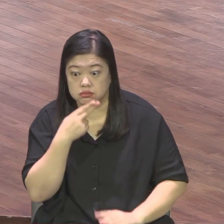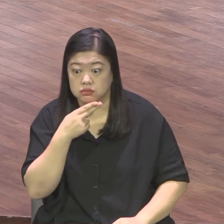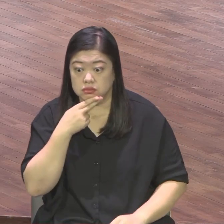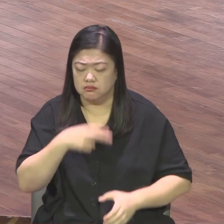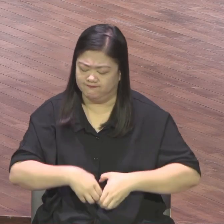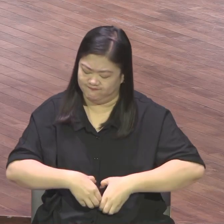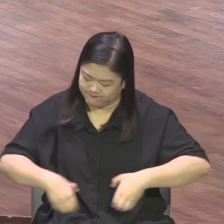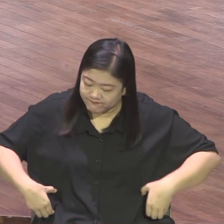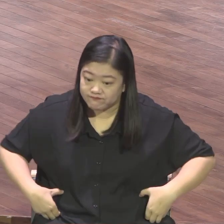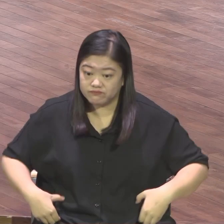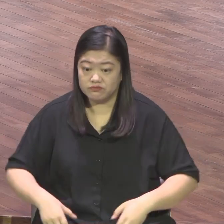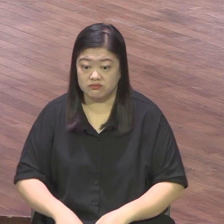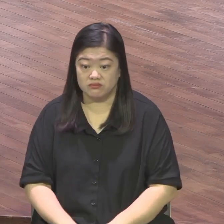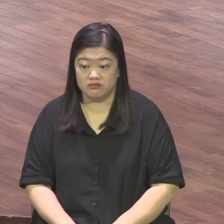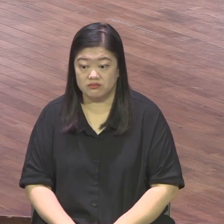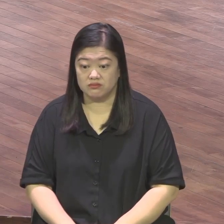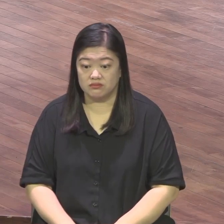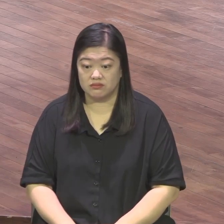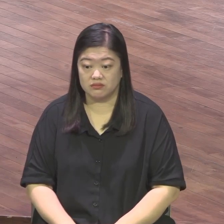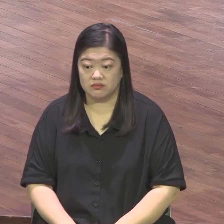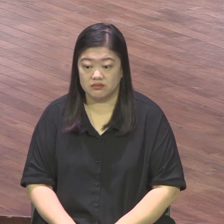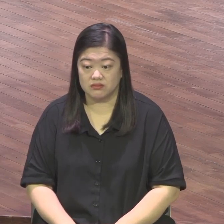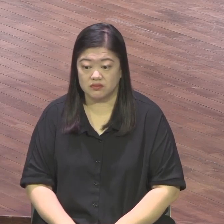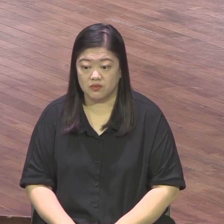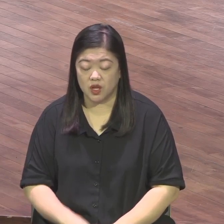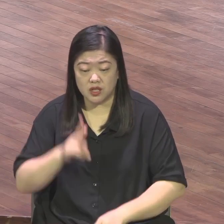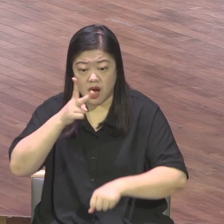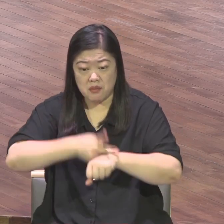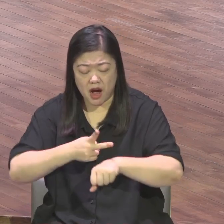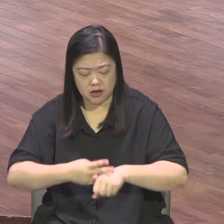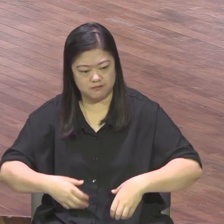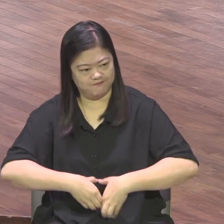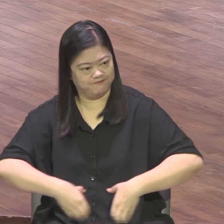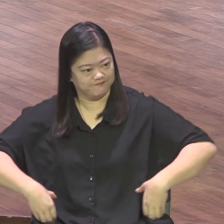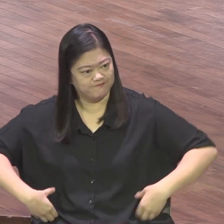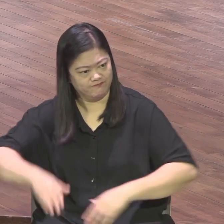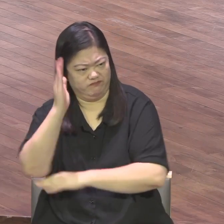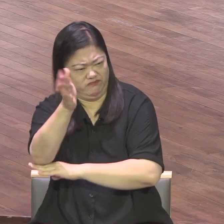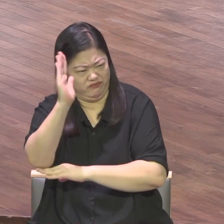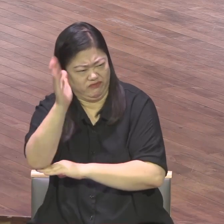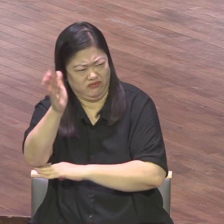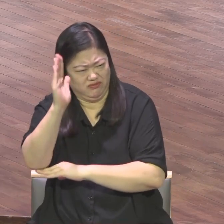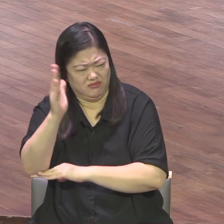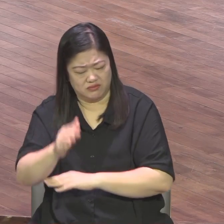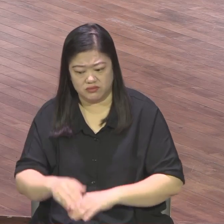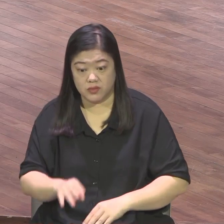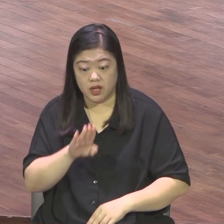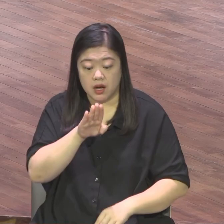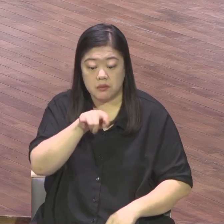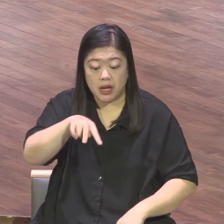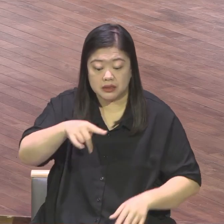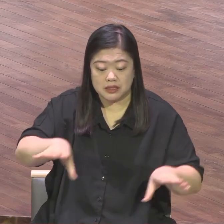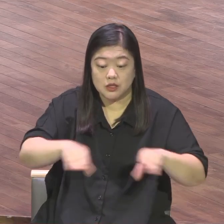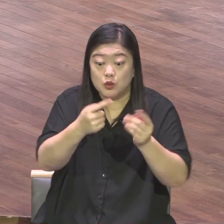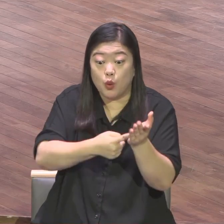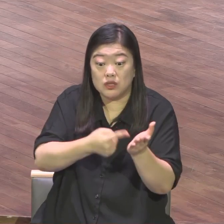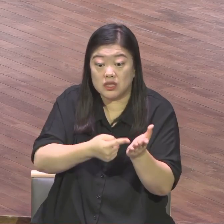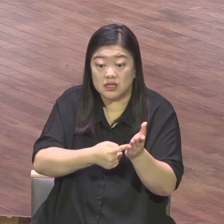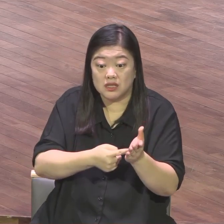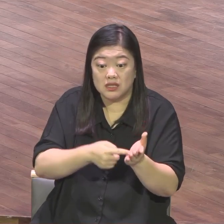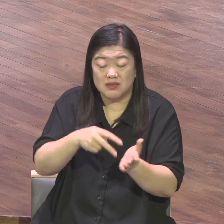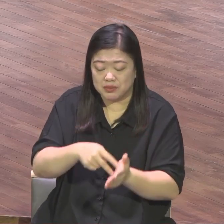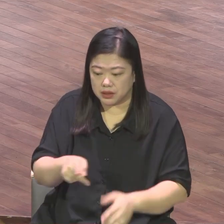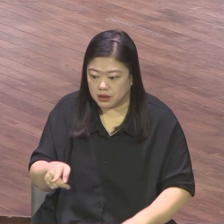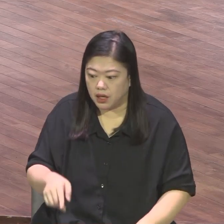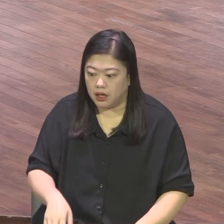이 당당하게 전하니까 베스도가 바울을 향해서 뭐라 그랬어요? 너무 많은 학문이 이 바울의 실력을